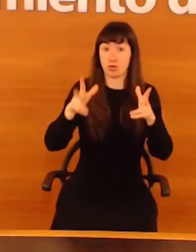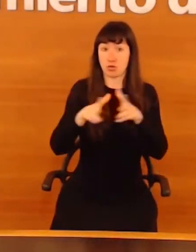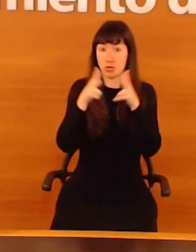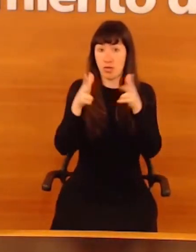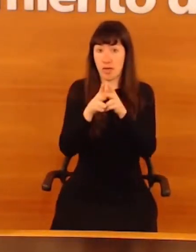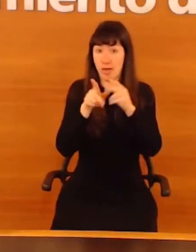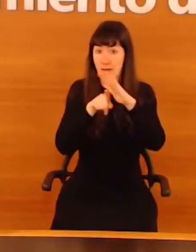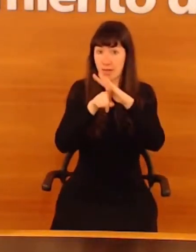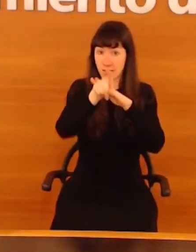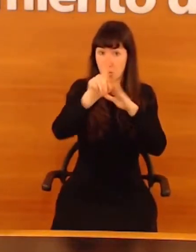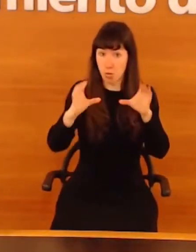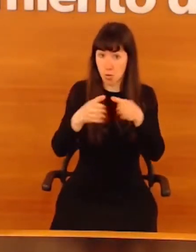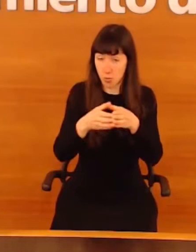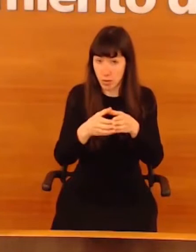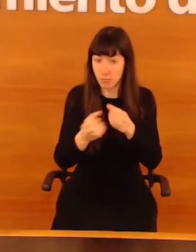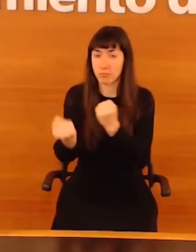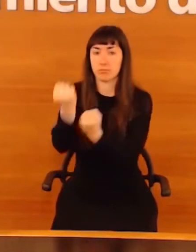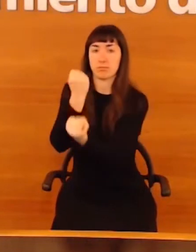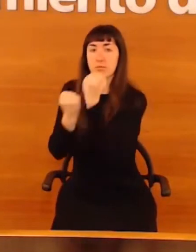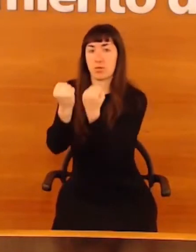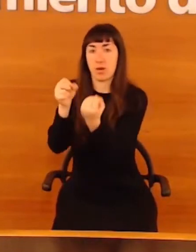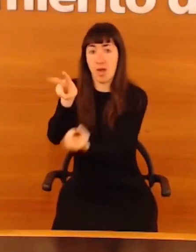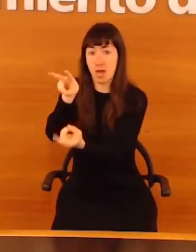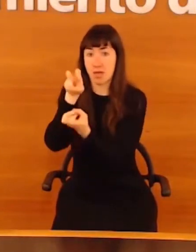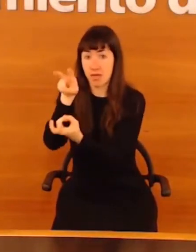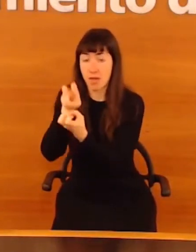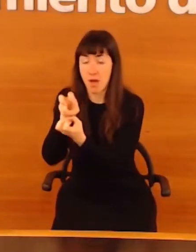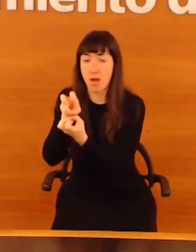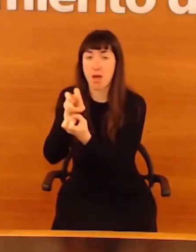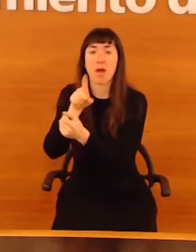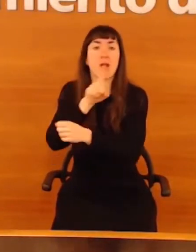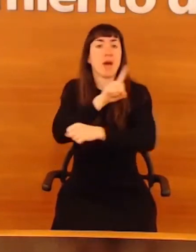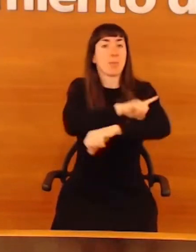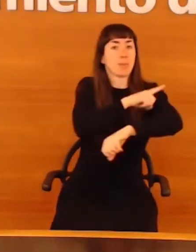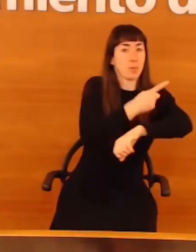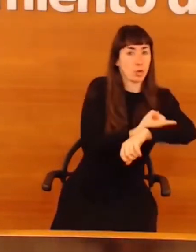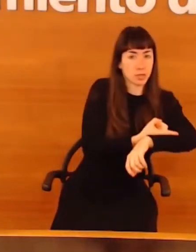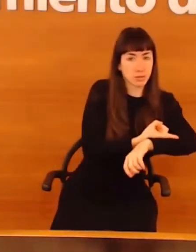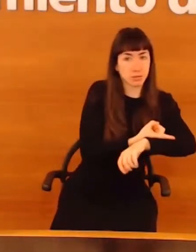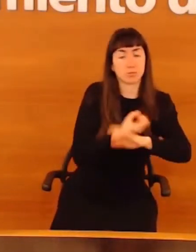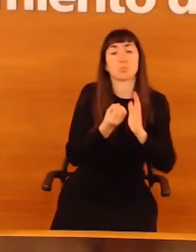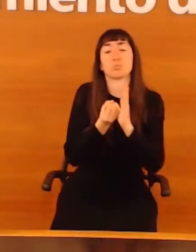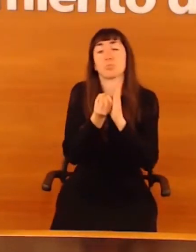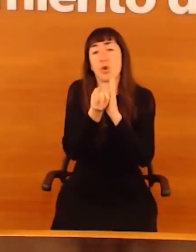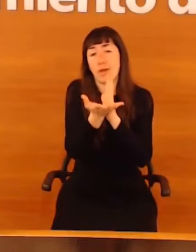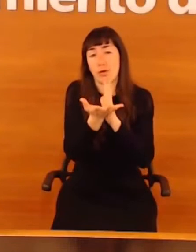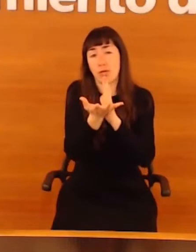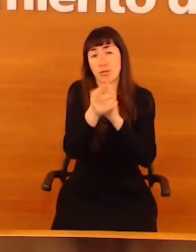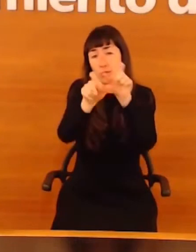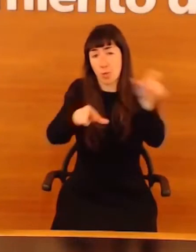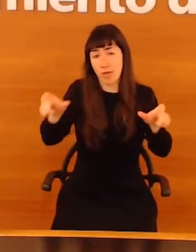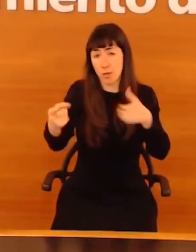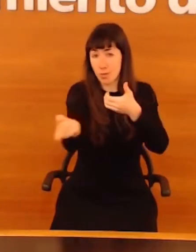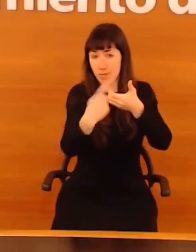desarrollo comunitario, economía y hacienda, deportes, portavocía y participación ciudadana